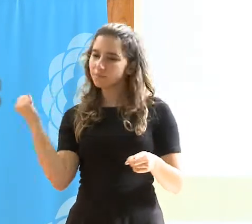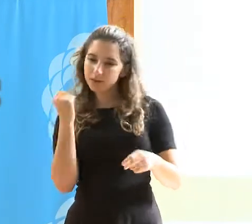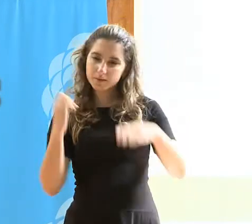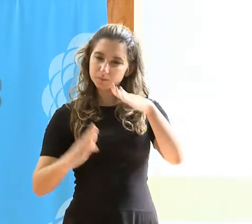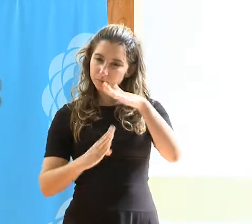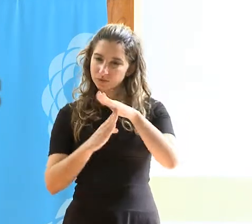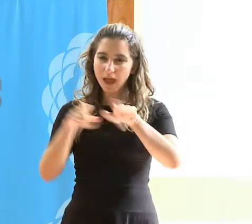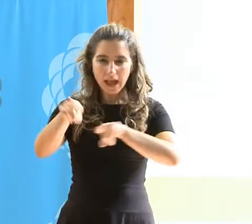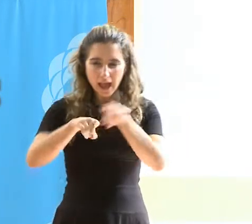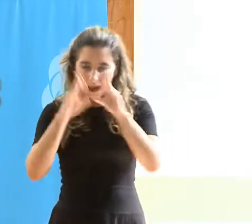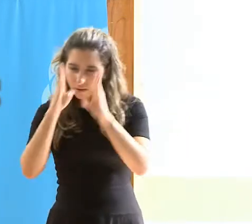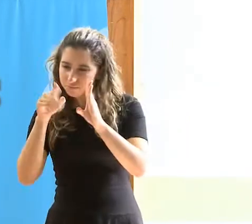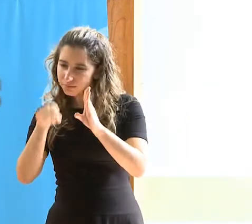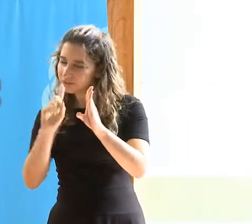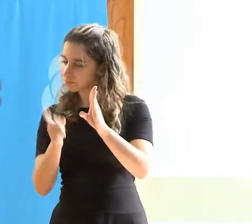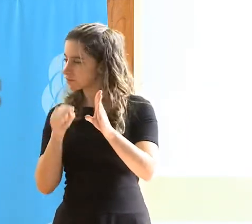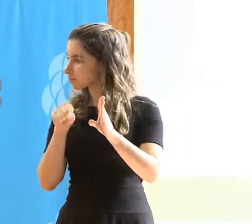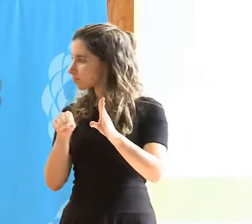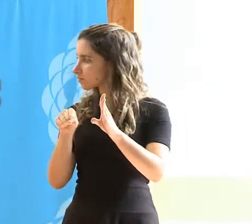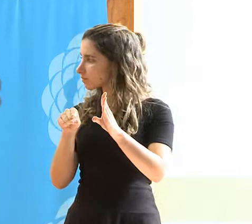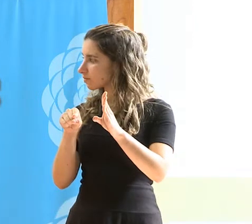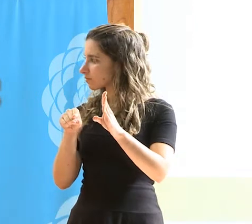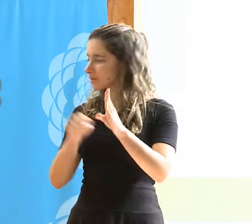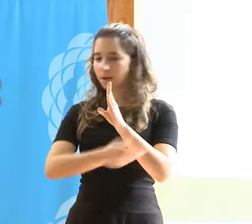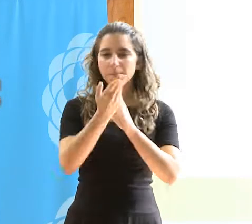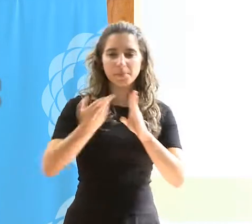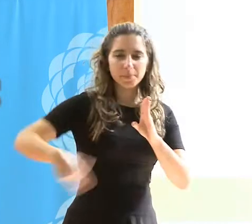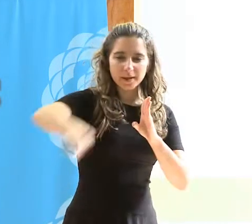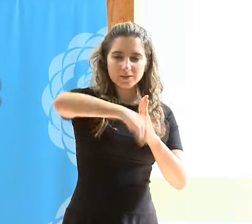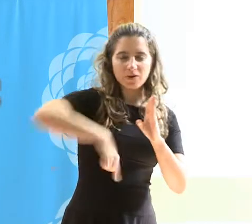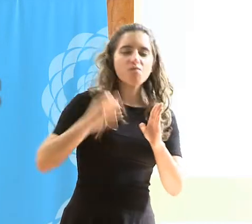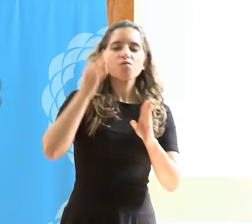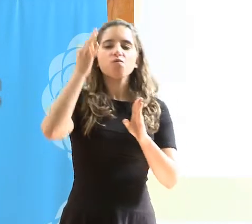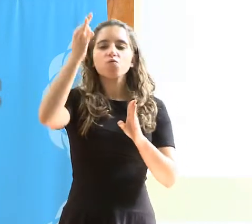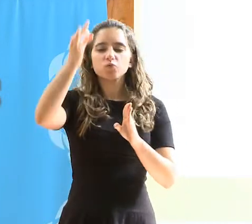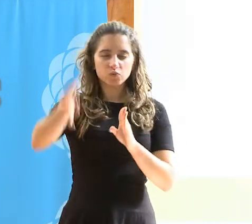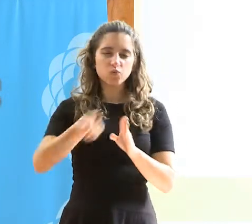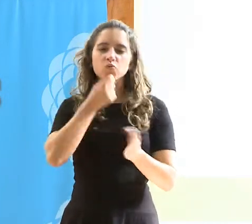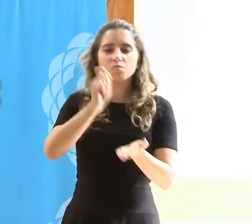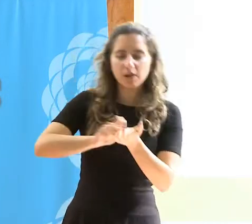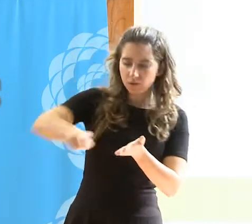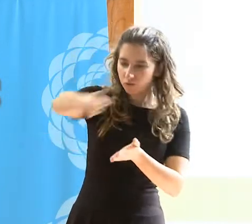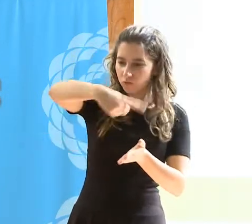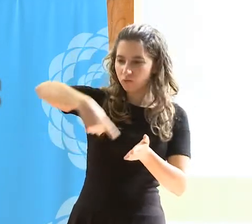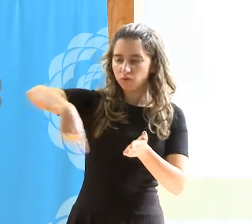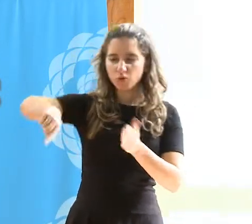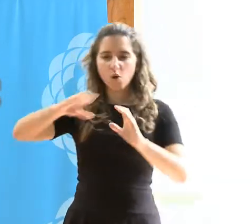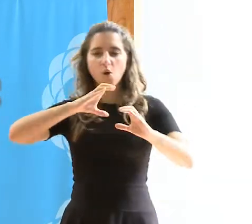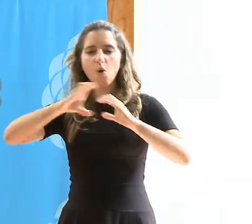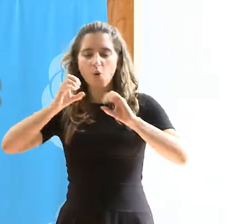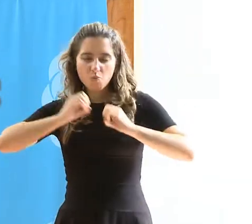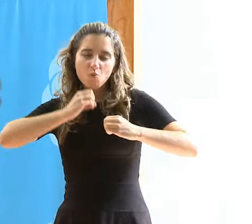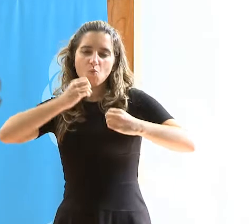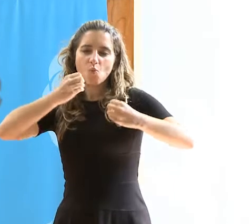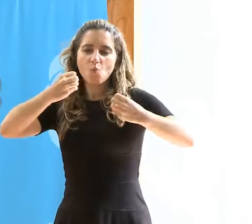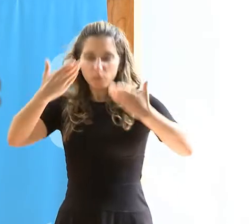de la carrera desde su apertura, intentamos formar a los y las futuras comunicadoras en el marco de una comunicación